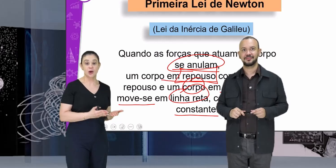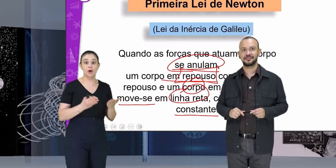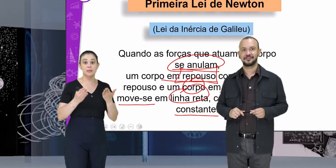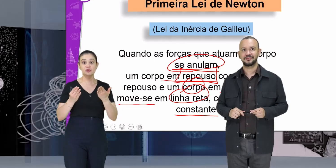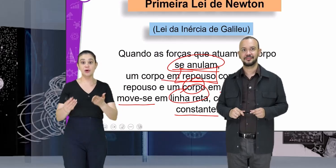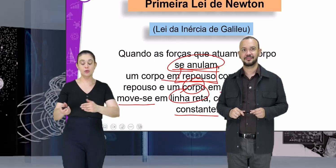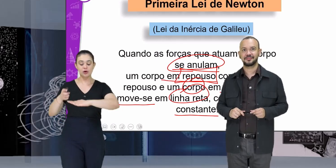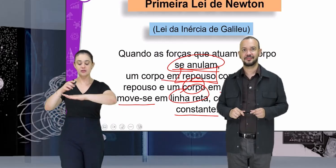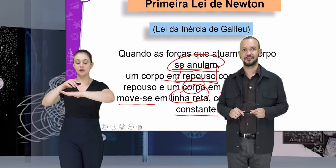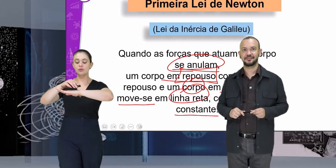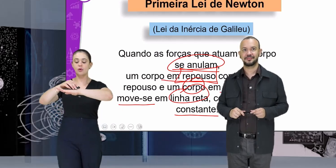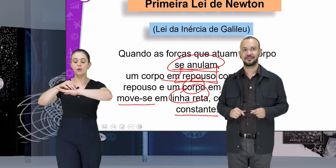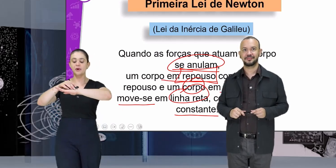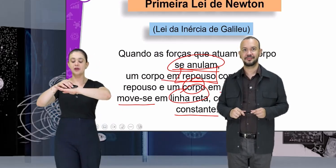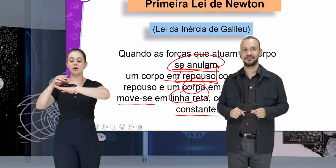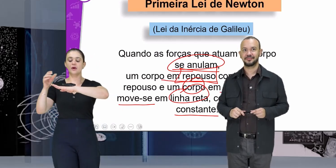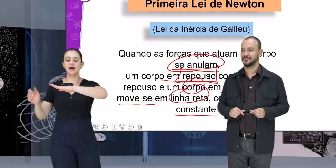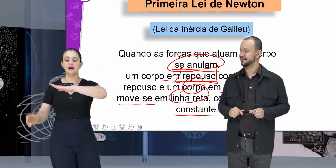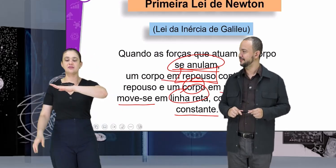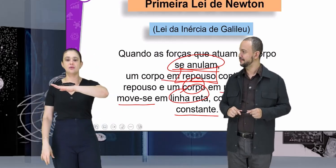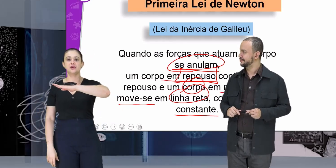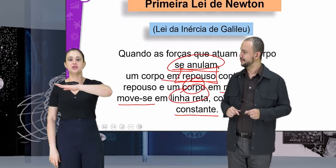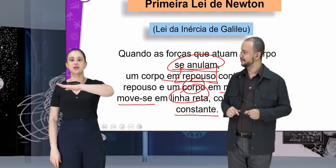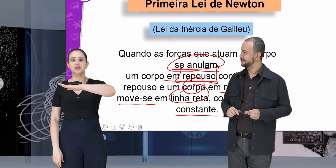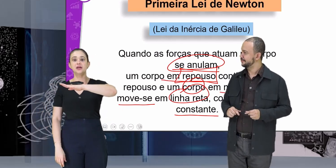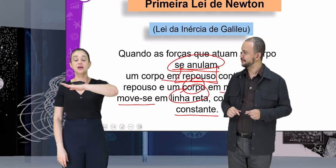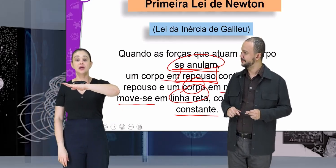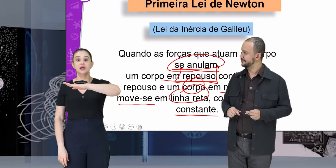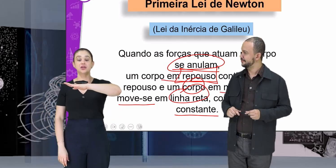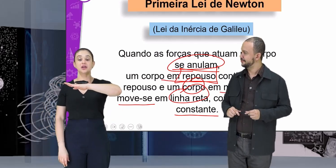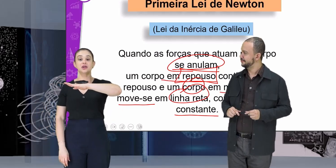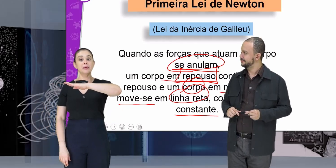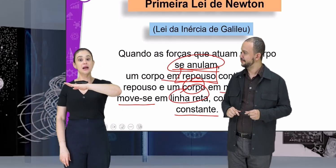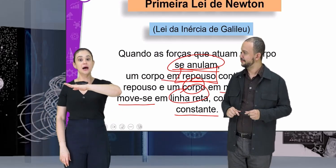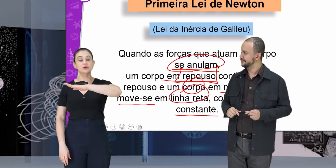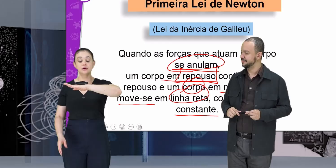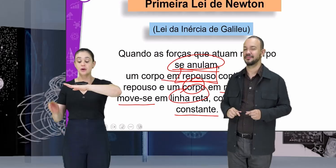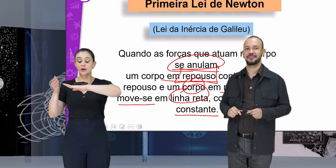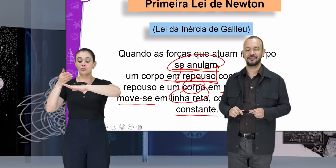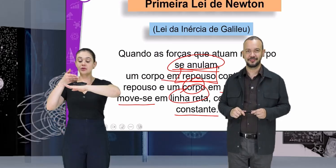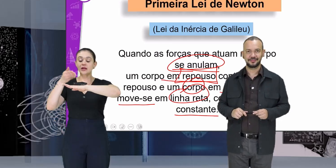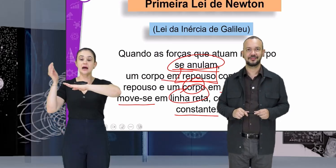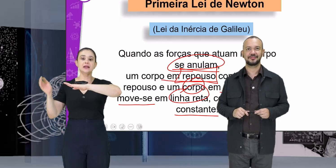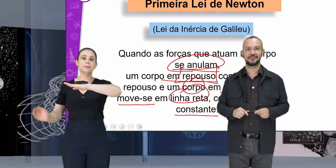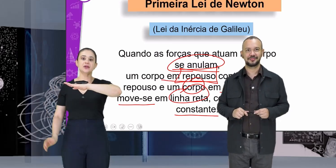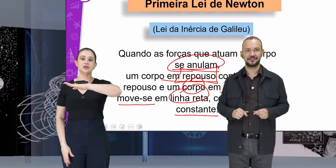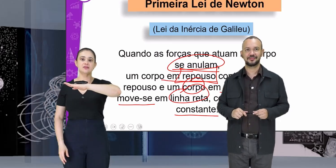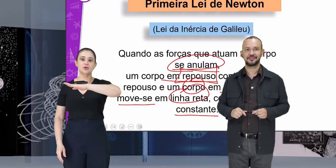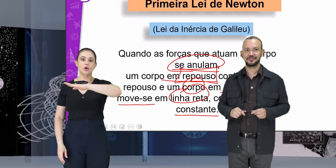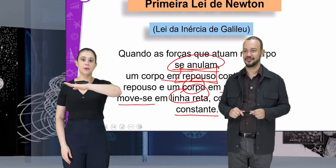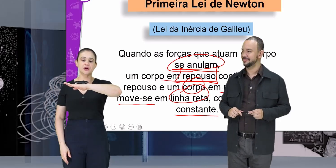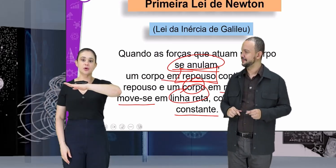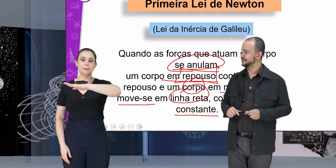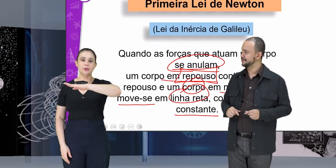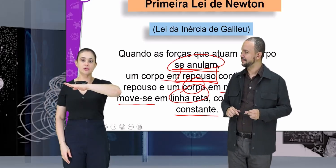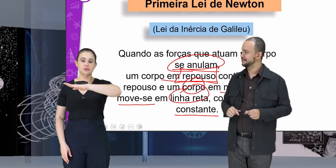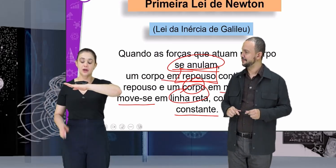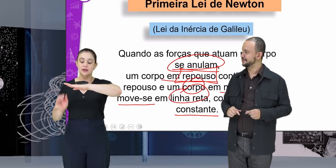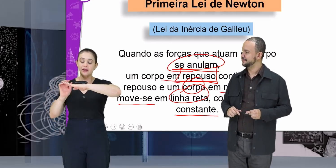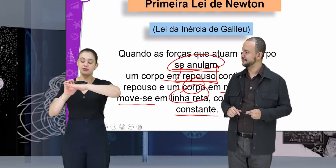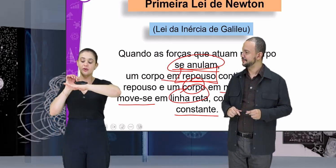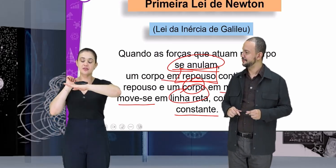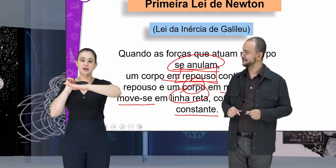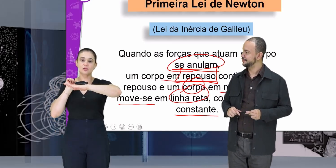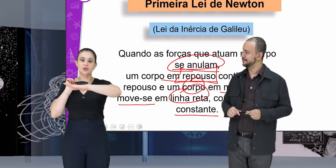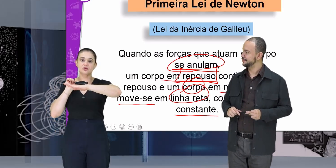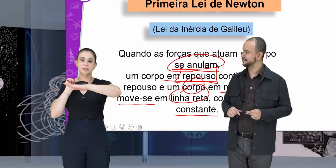dele. Ou a mesma coisa que um corpo aqui, ó, em relação a gente aqui, esteja parado. Não tem nada para tirar esse corpo aqui do repouso.